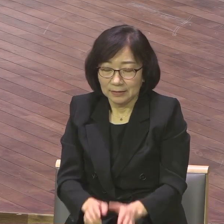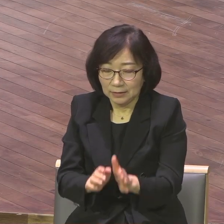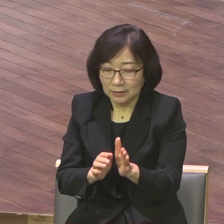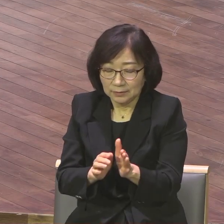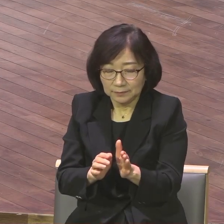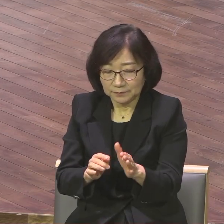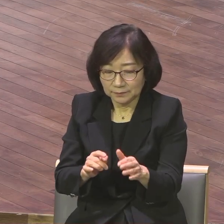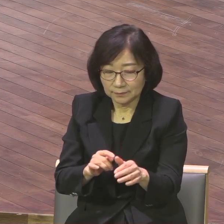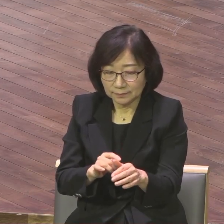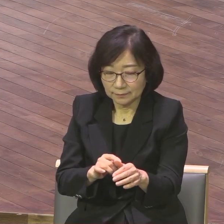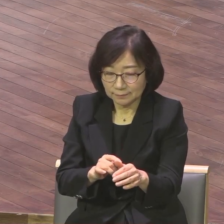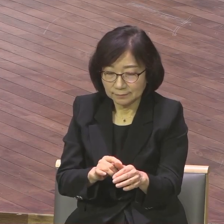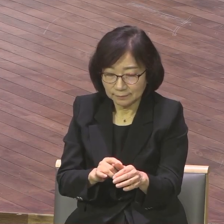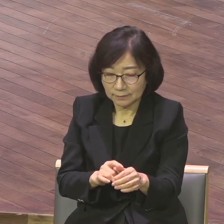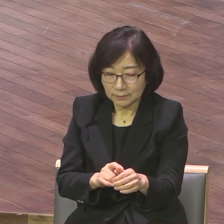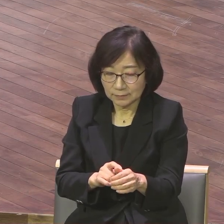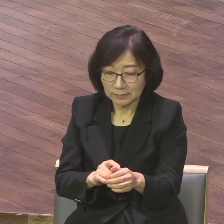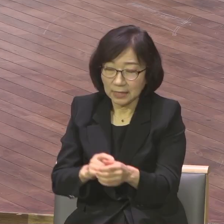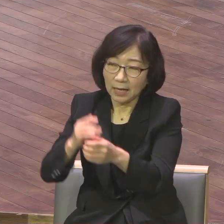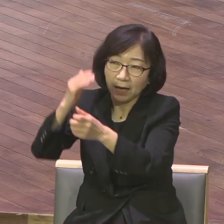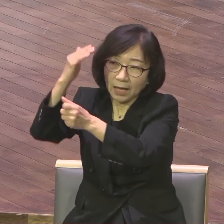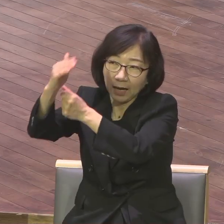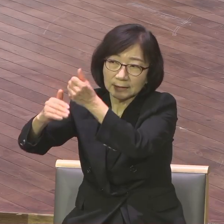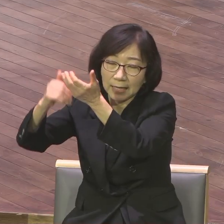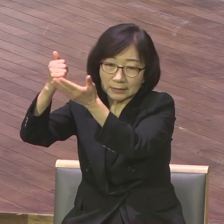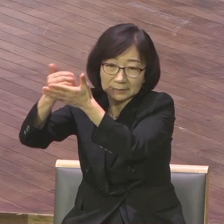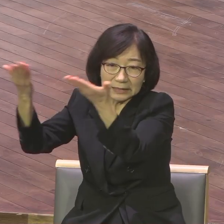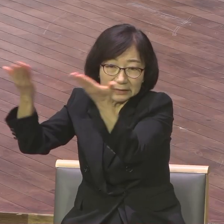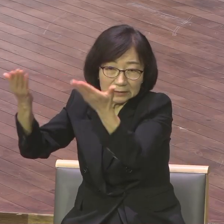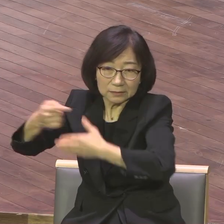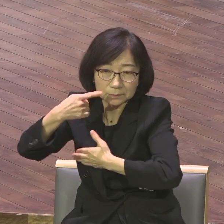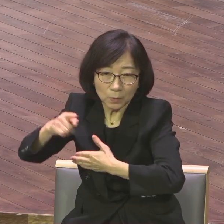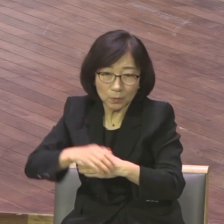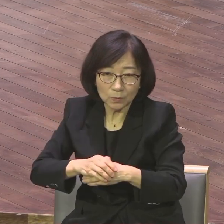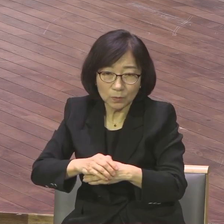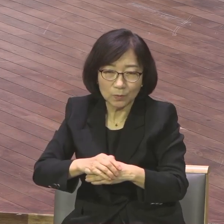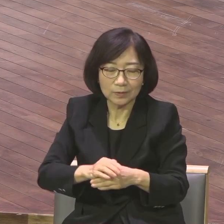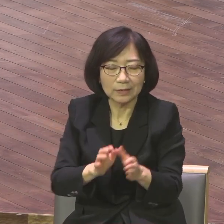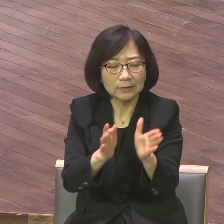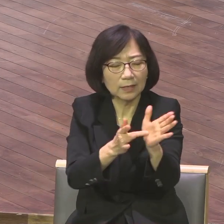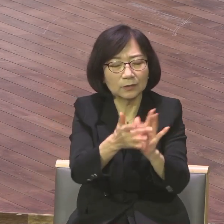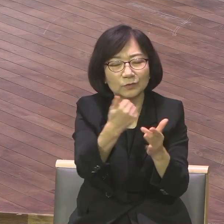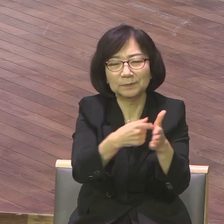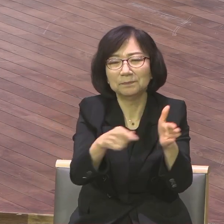믿는다. 이게 하나님의 일이다 그랬어요. 뭐 한다가 아니에요.